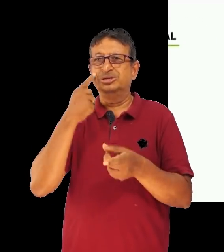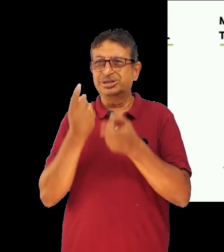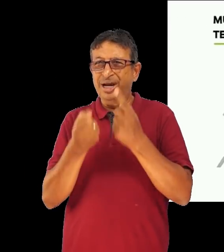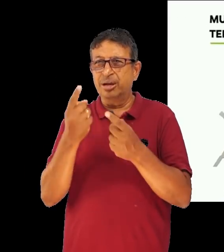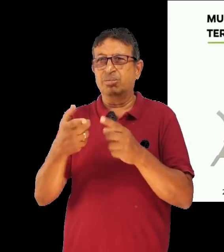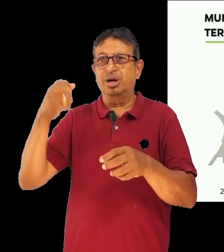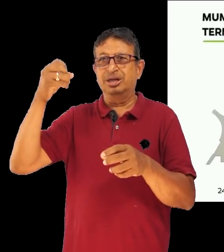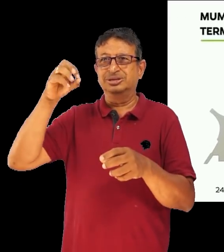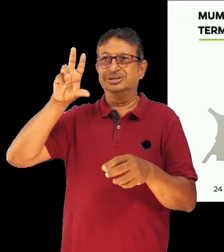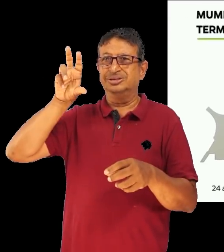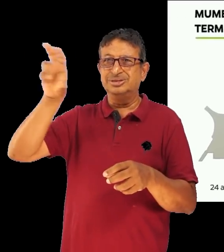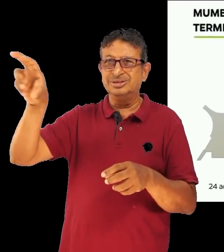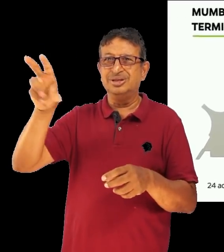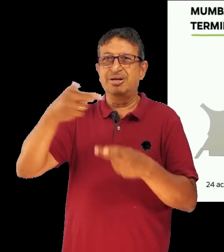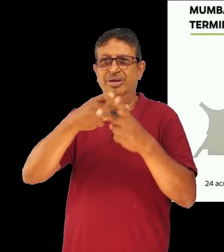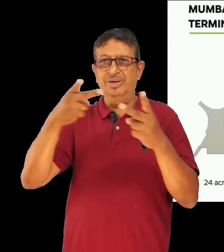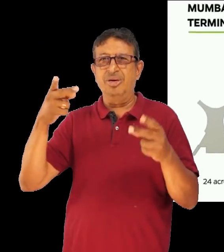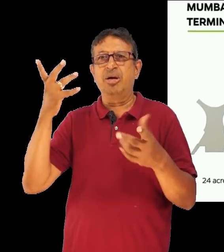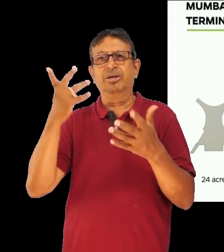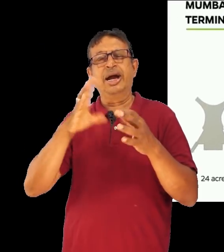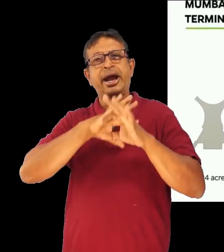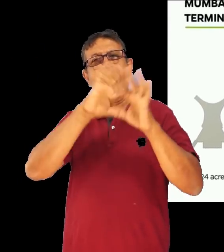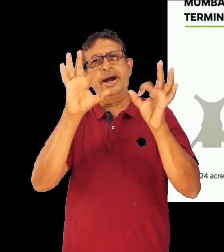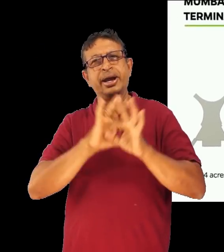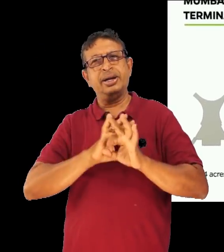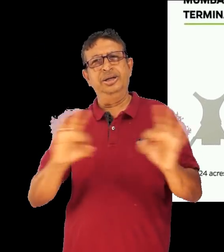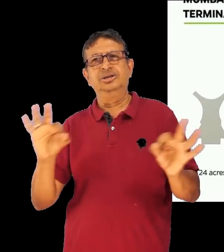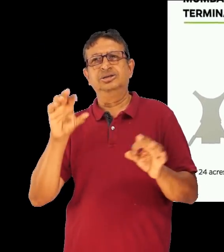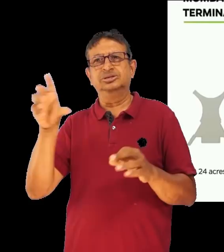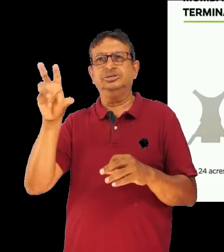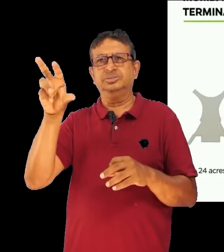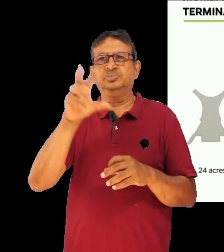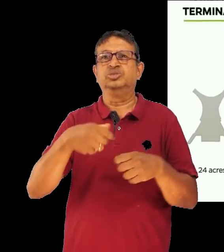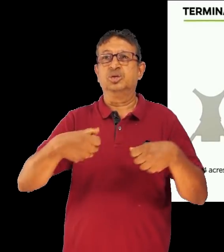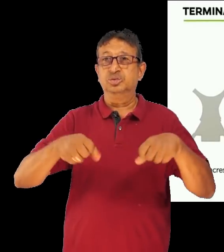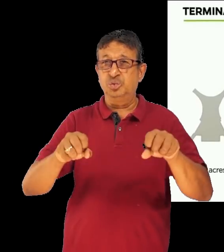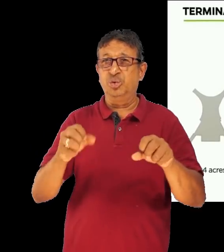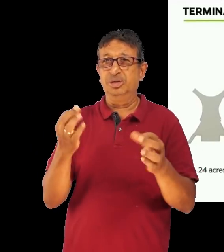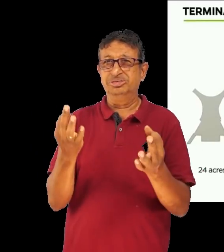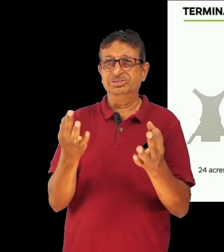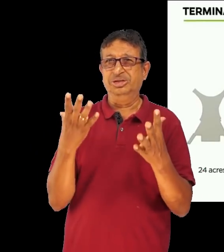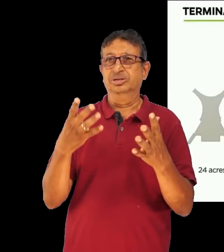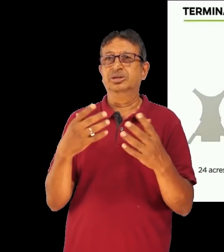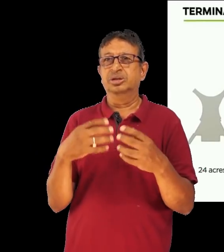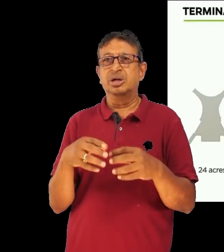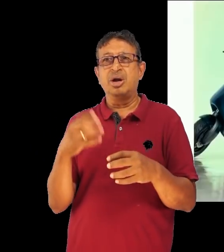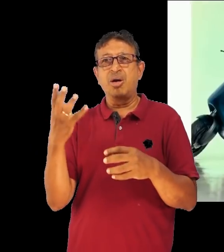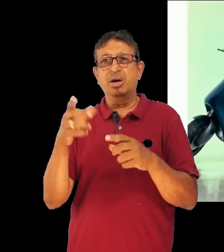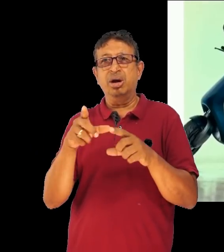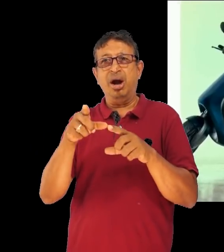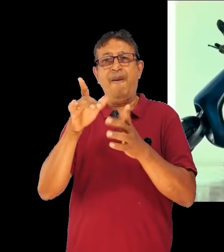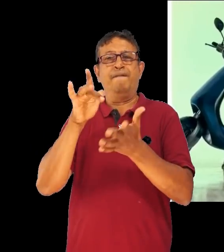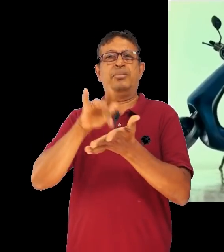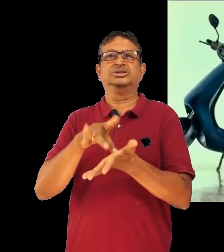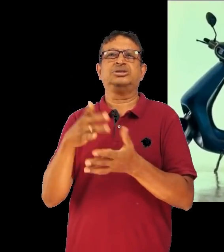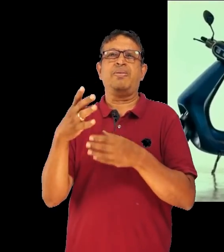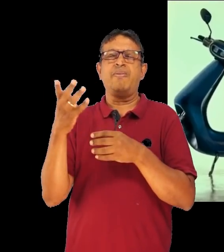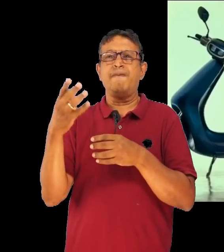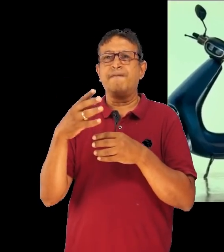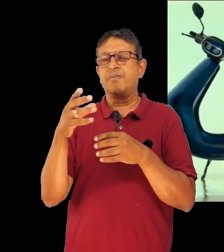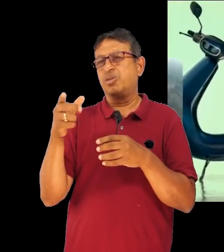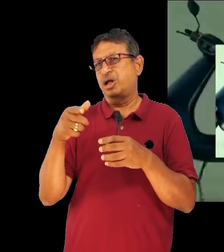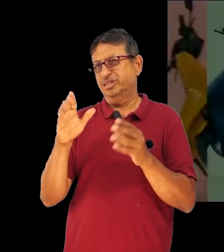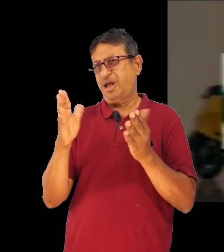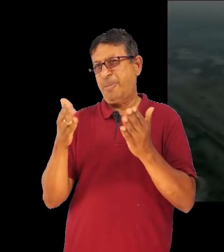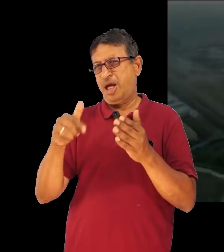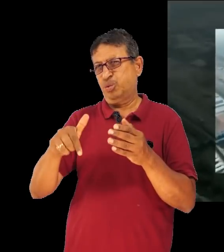ज्यादा ह्यूमंगस है, इतने साइज में तो 150 ओलंपिक साइज स्विमिंग पूल समा जाए। अब ये जो मेगा फैक्ट्री है तो इसका कंस्ट्रक्शन का काम शुरू है, और